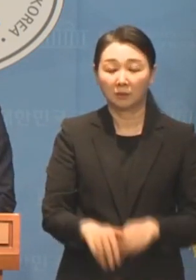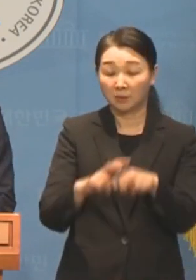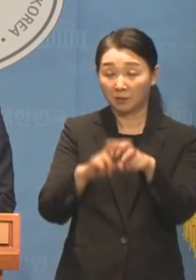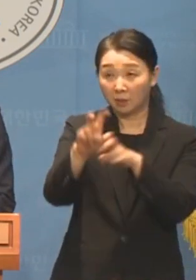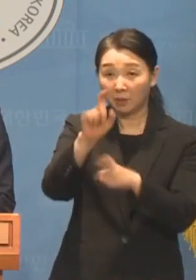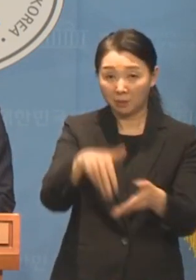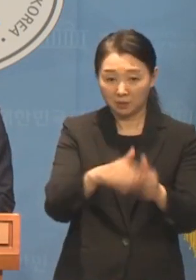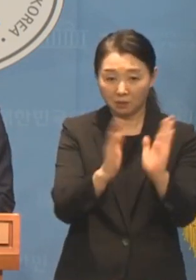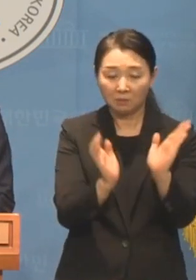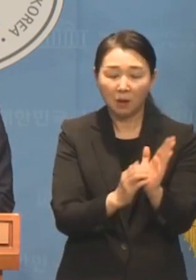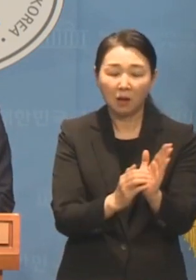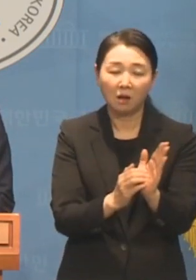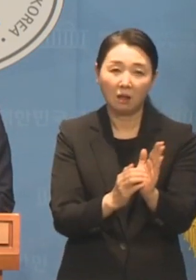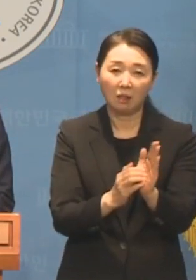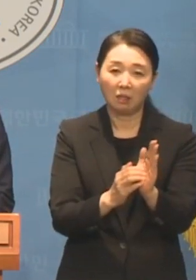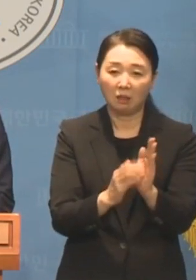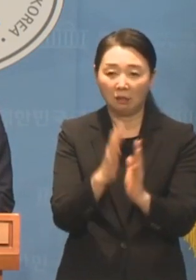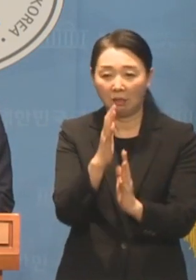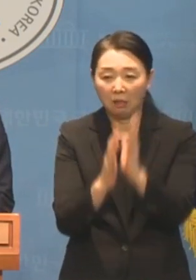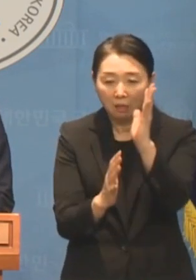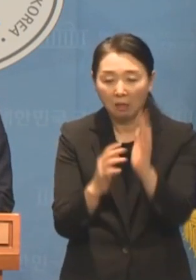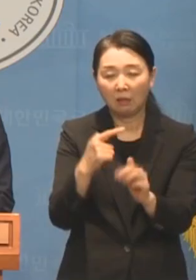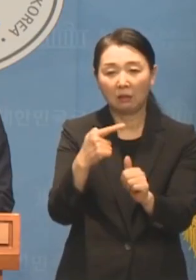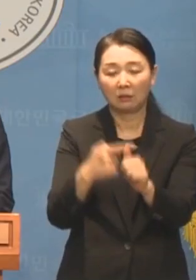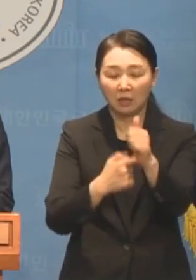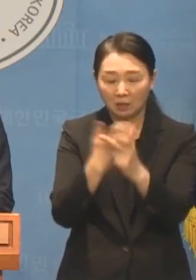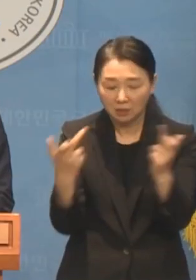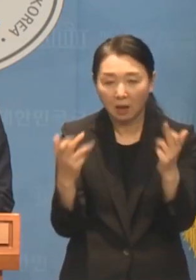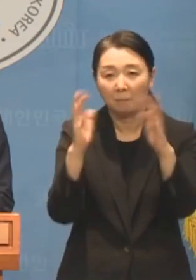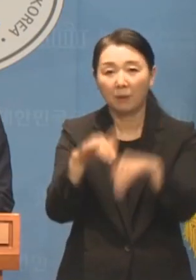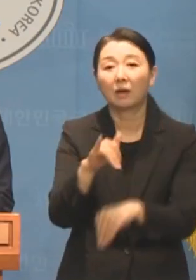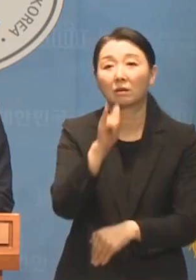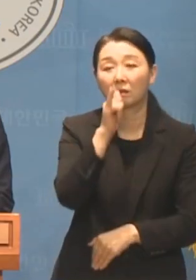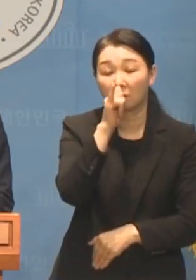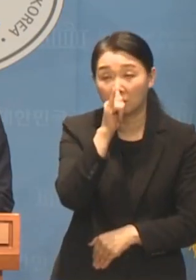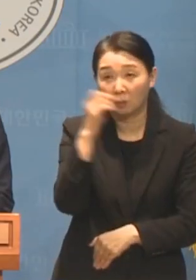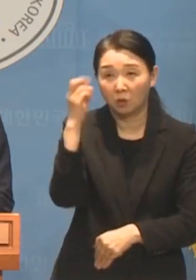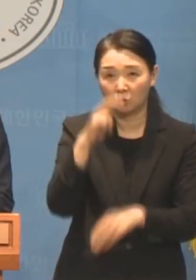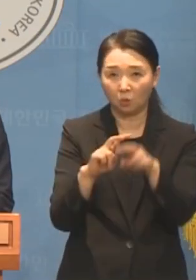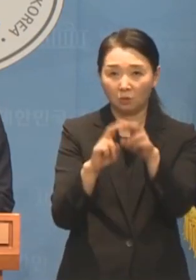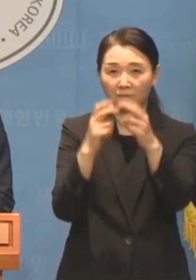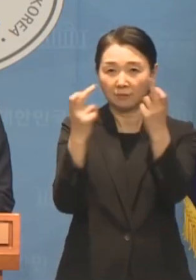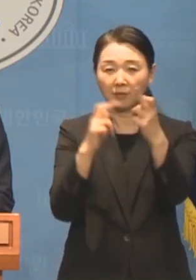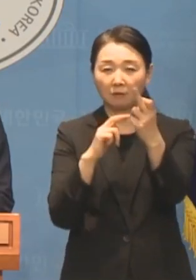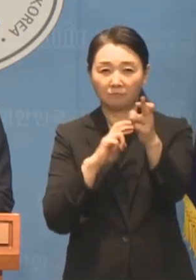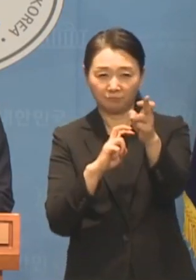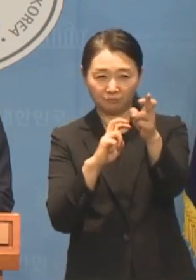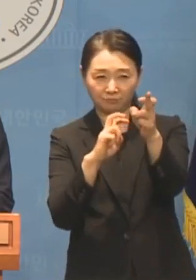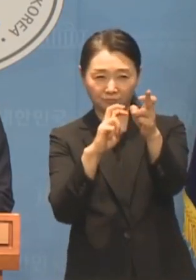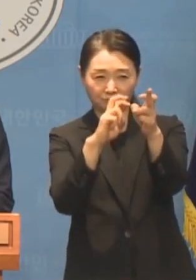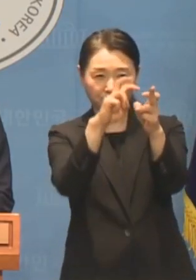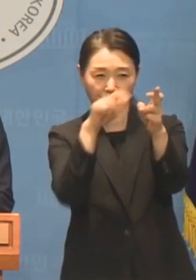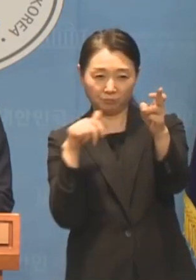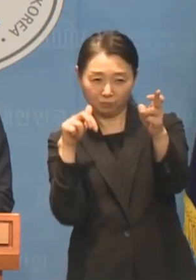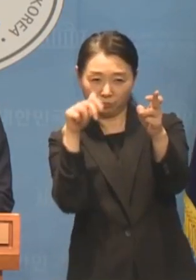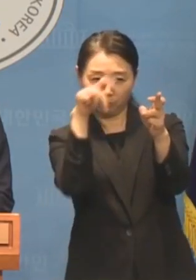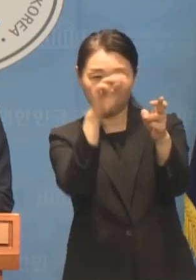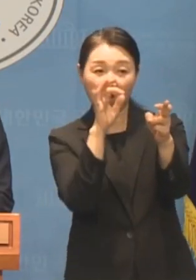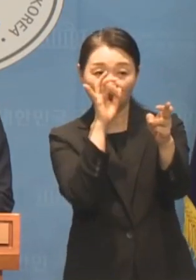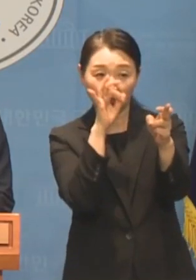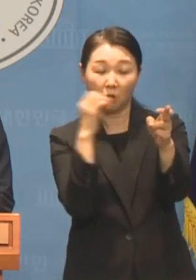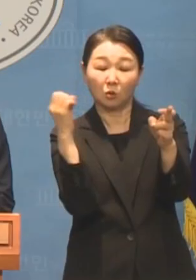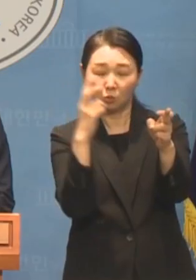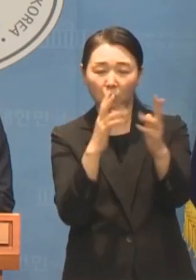한번 설치되면 심각한 생태계 단절을 불러일으킵니다. 그리고 정상부로 연결되는 탐방로가 머지않아 연결되고 다시